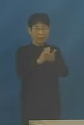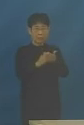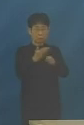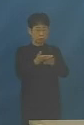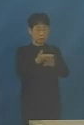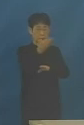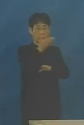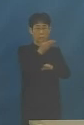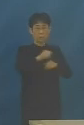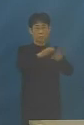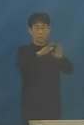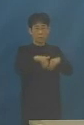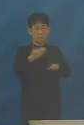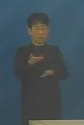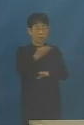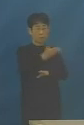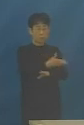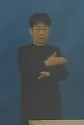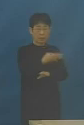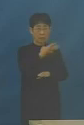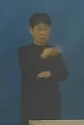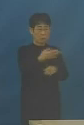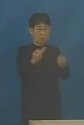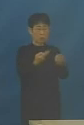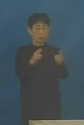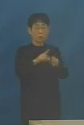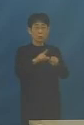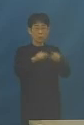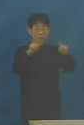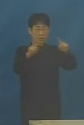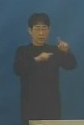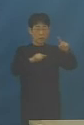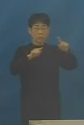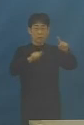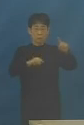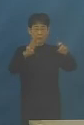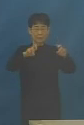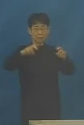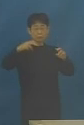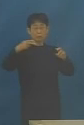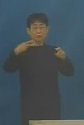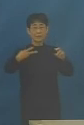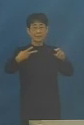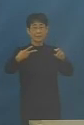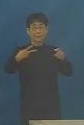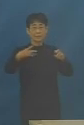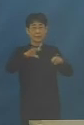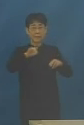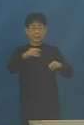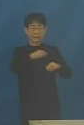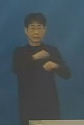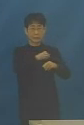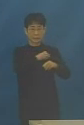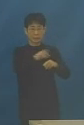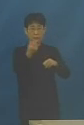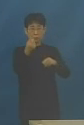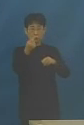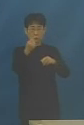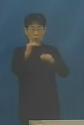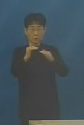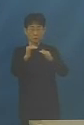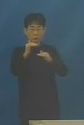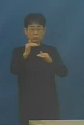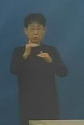て与党の方の公明党も32議席と議席を若干増やされたわけであり